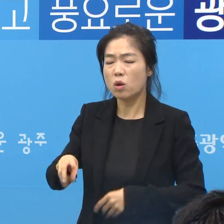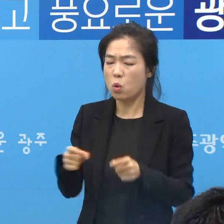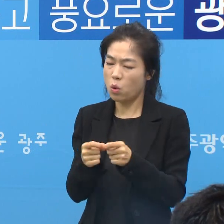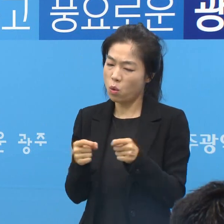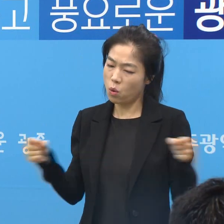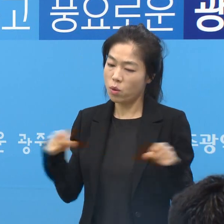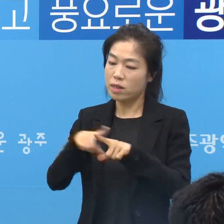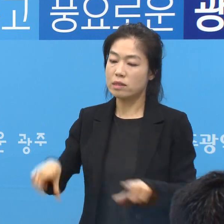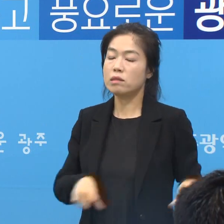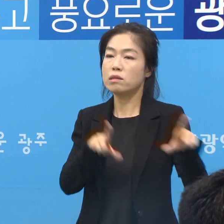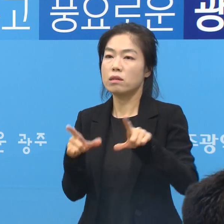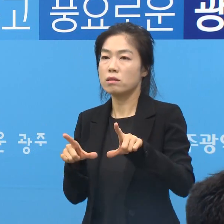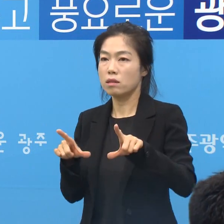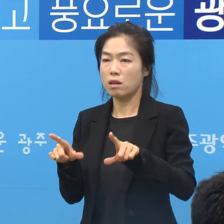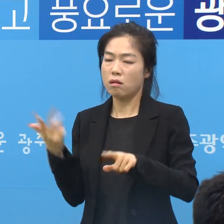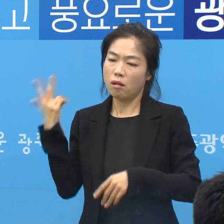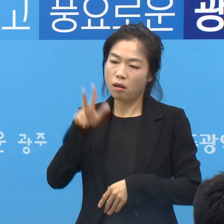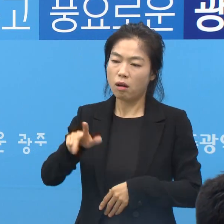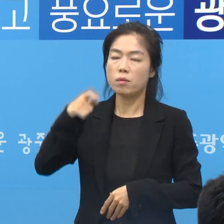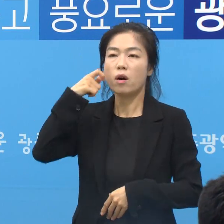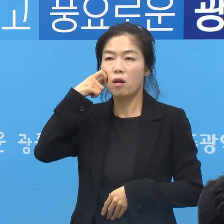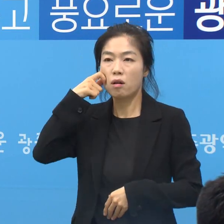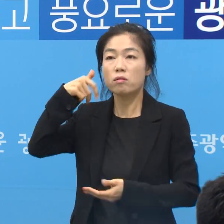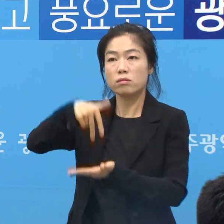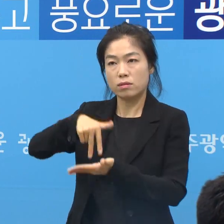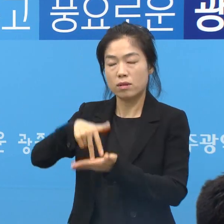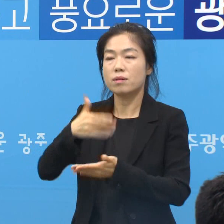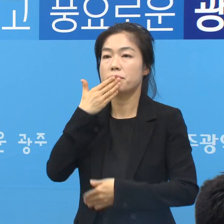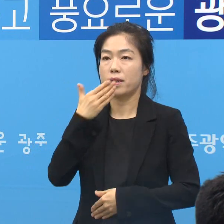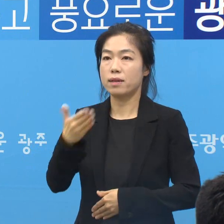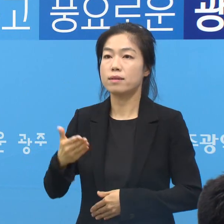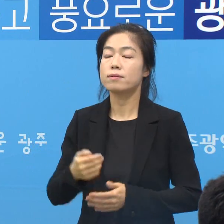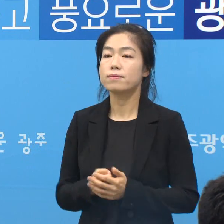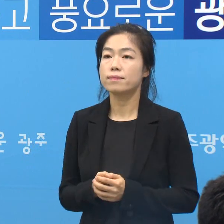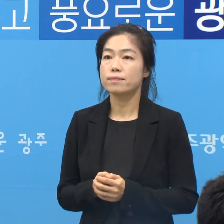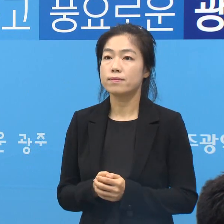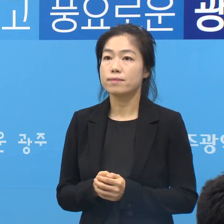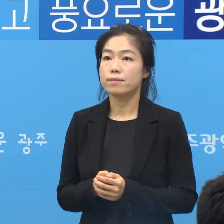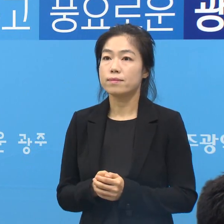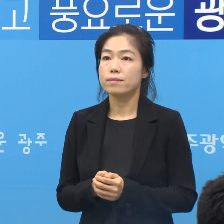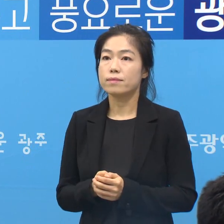장기간 일상으로 회복되기 어려운 상황에 처할 수 있습니다.